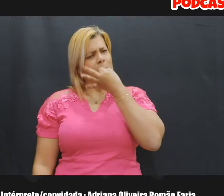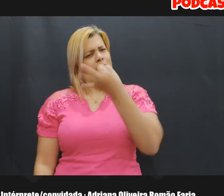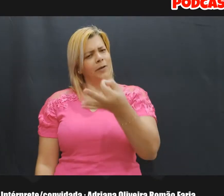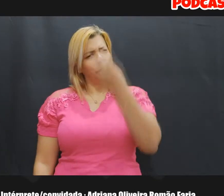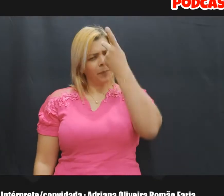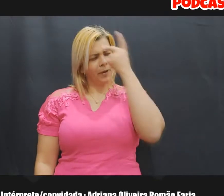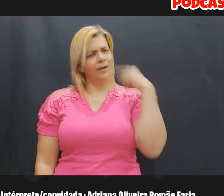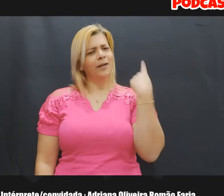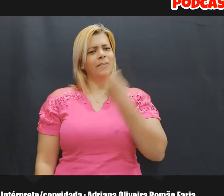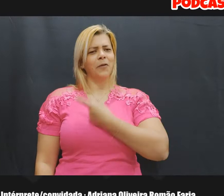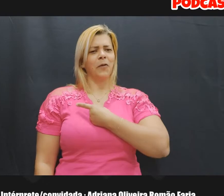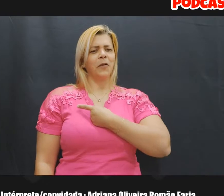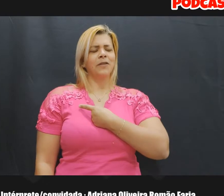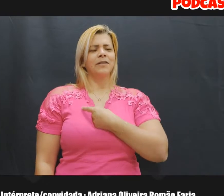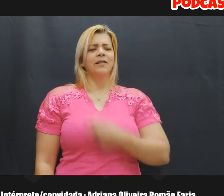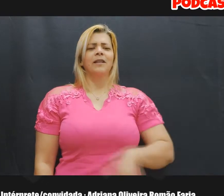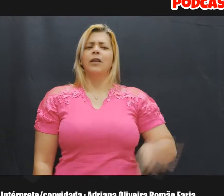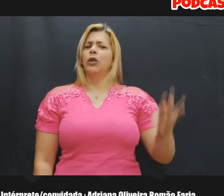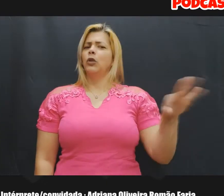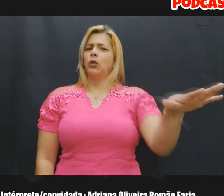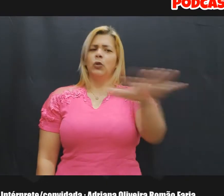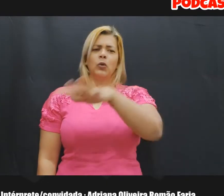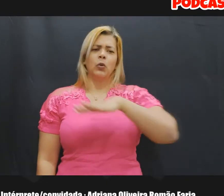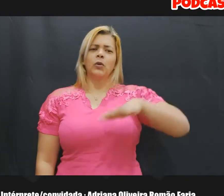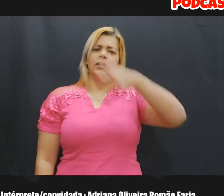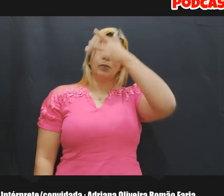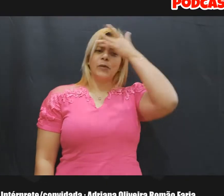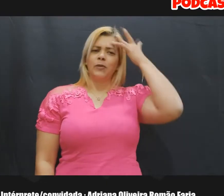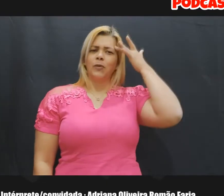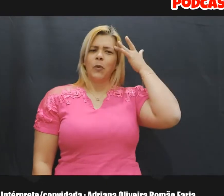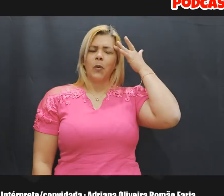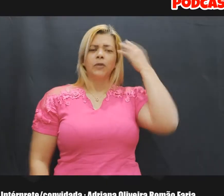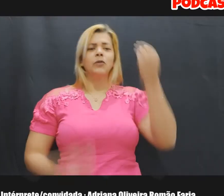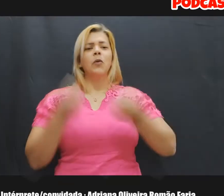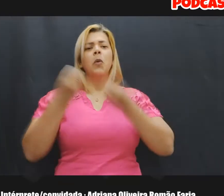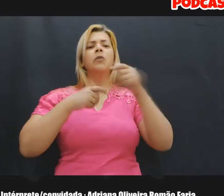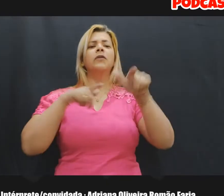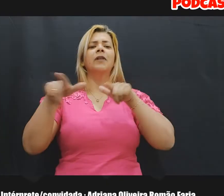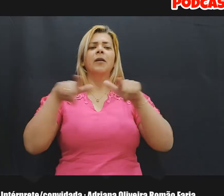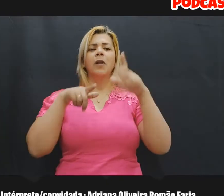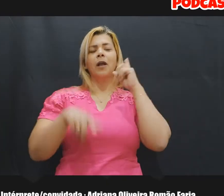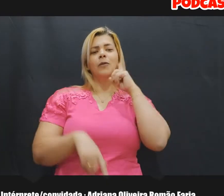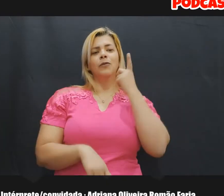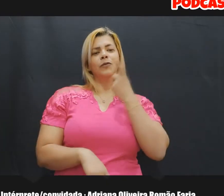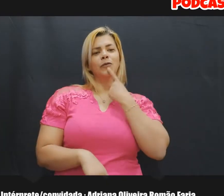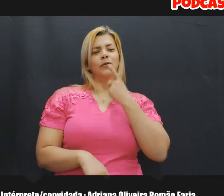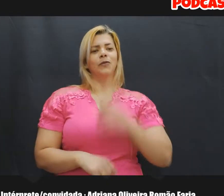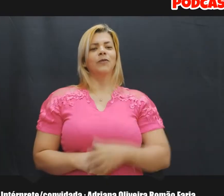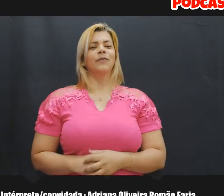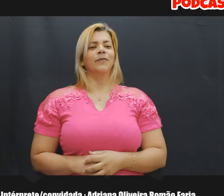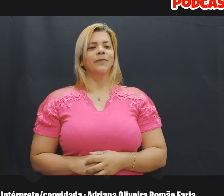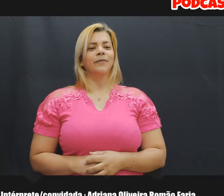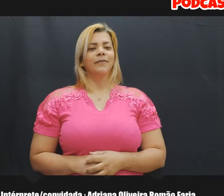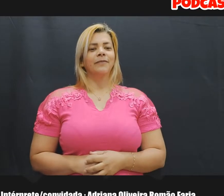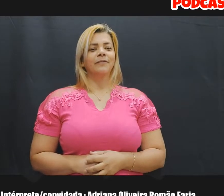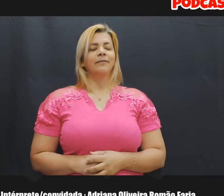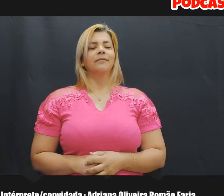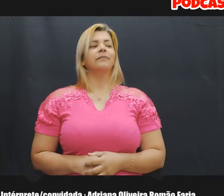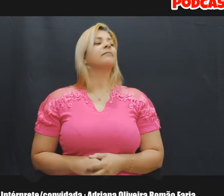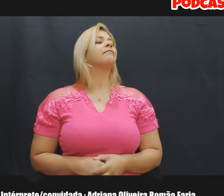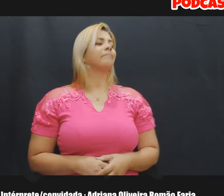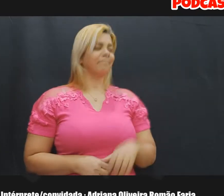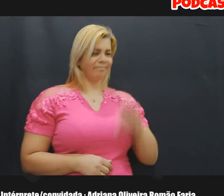nós e para o nosso ouvinte, de uma forma geral, sobre como lidar com o público surdo.